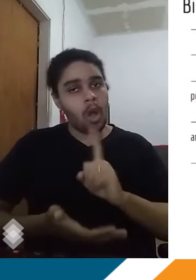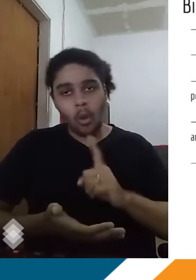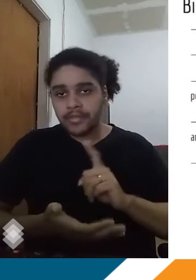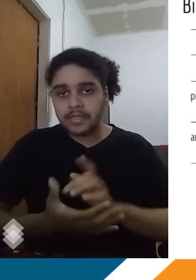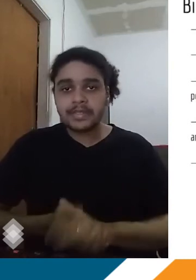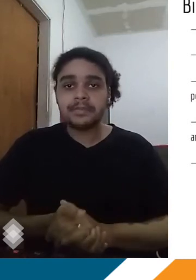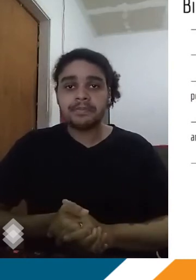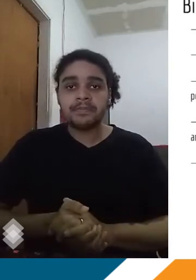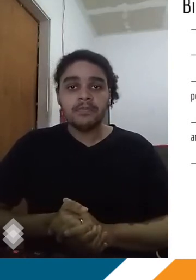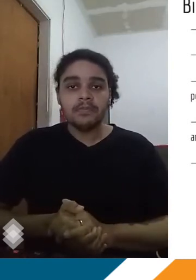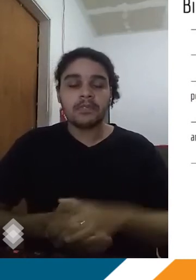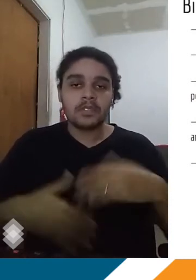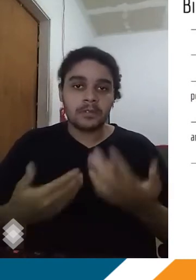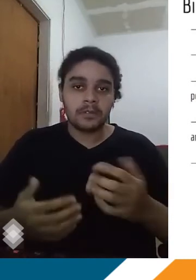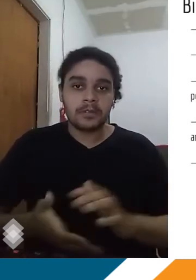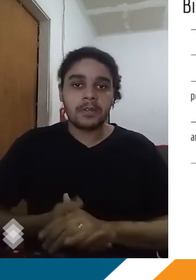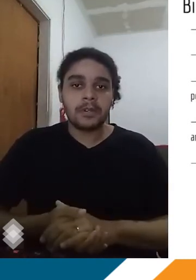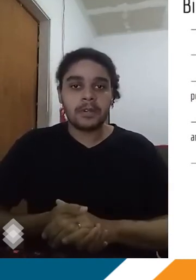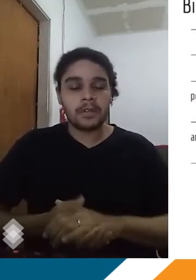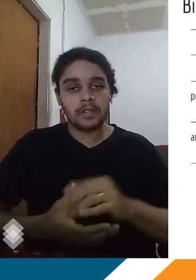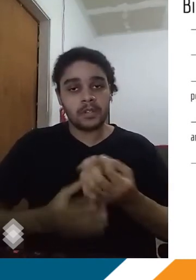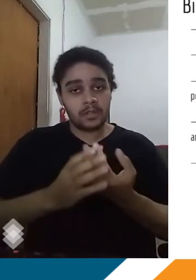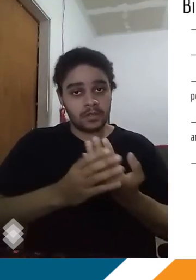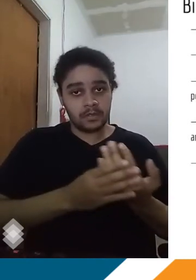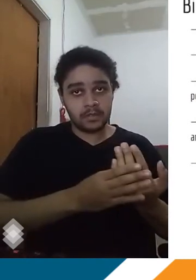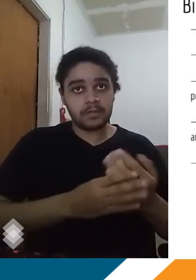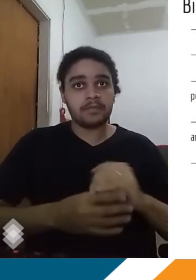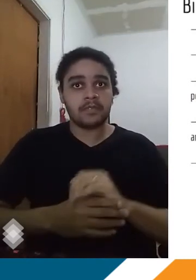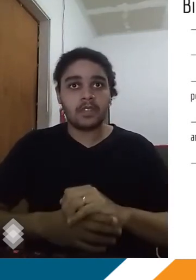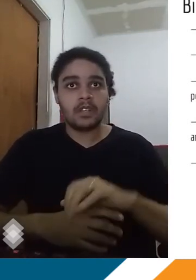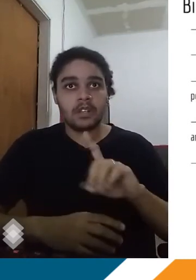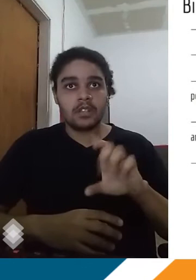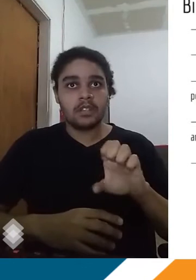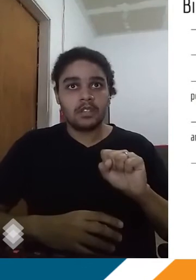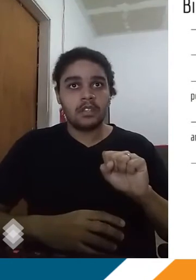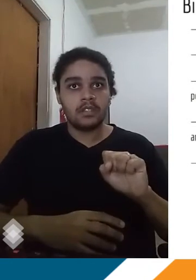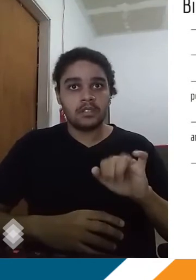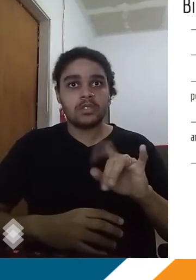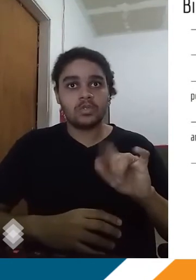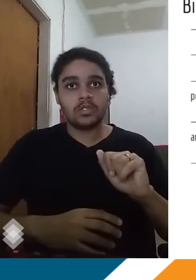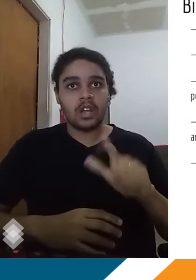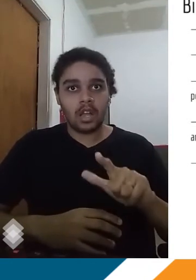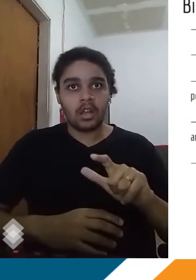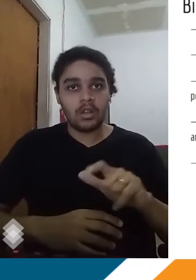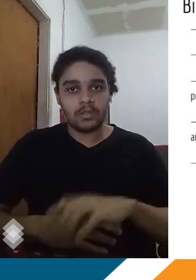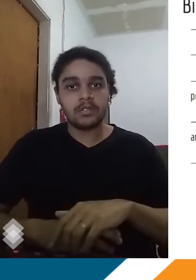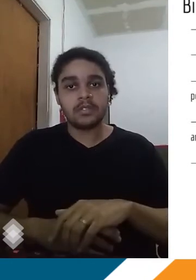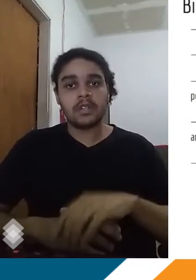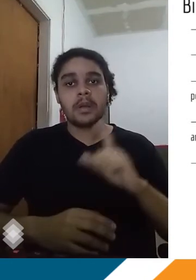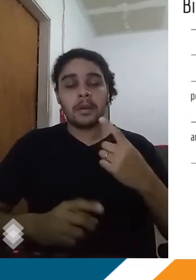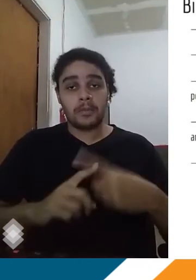caatinga. É uma vegetação decidual, porque ela perde folhas durante o período